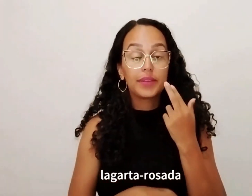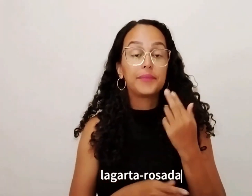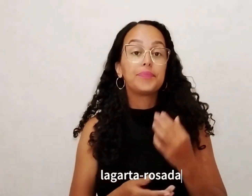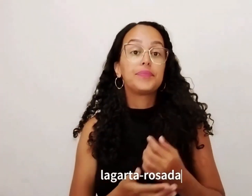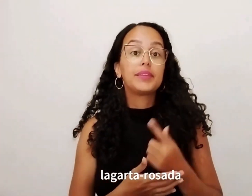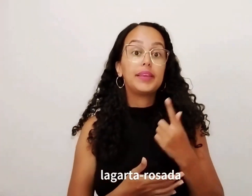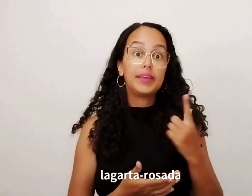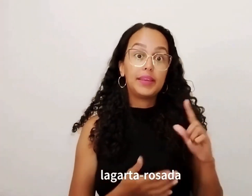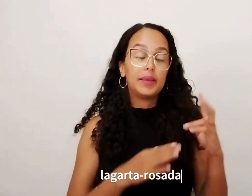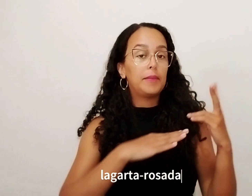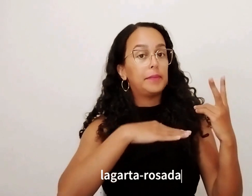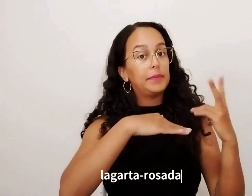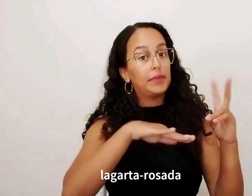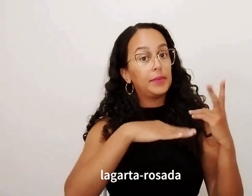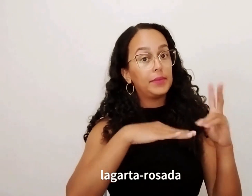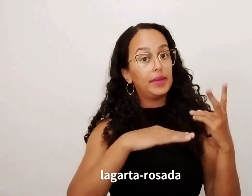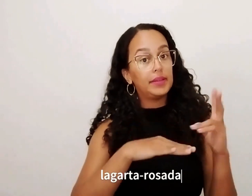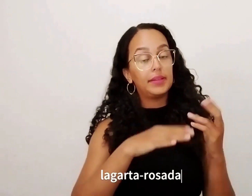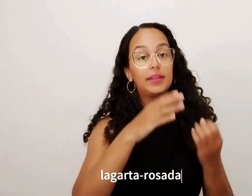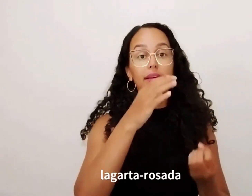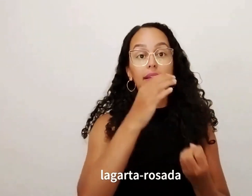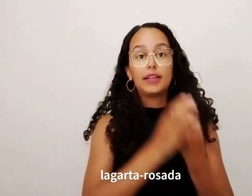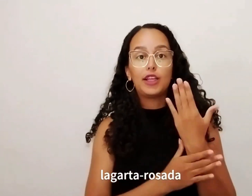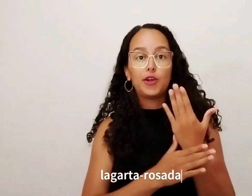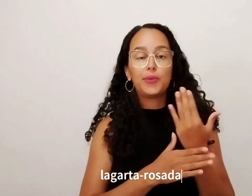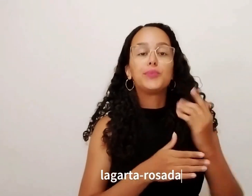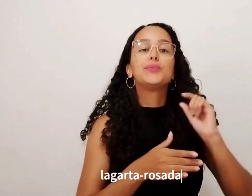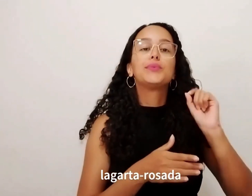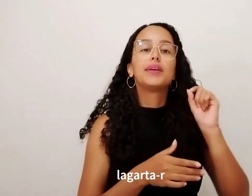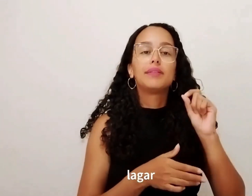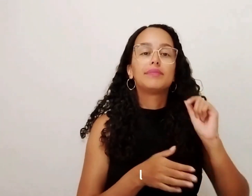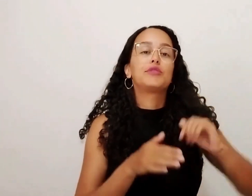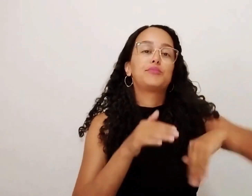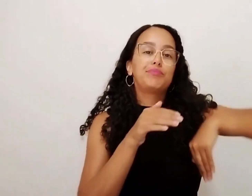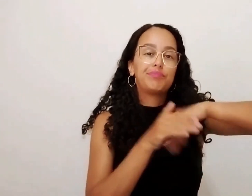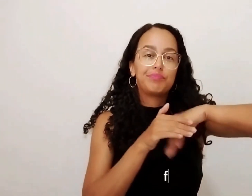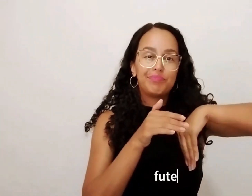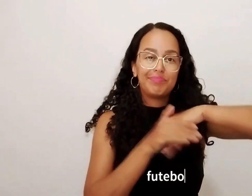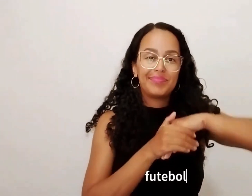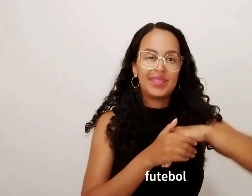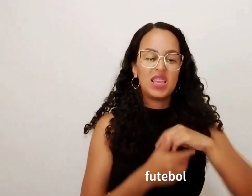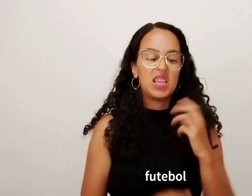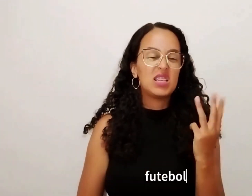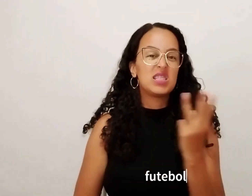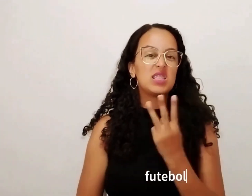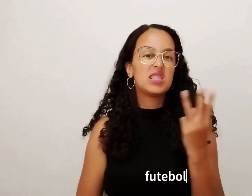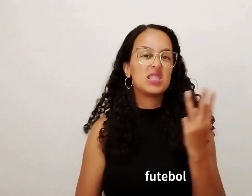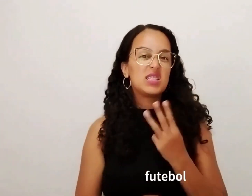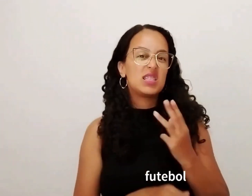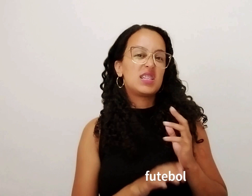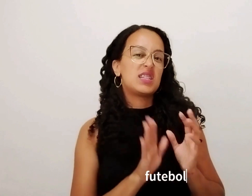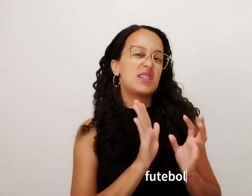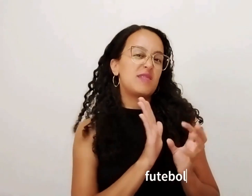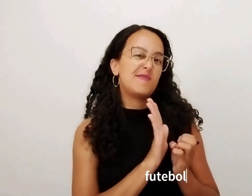Os espaços estão unidos, porque a própria narrativa os une.